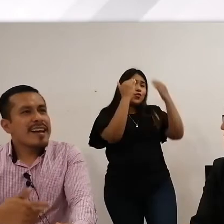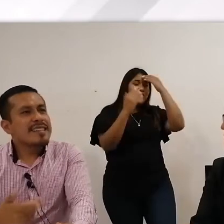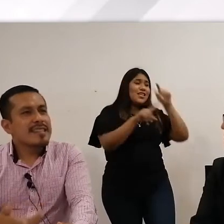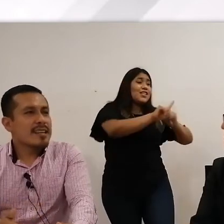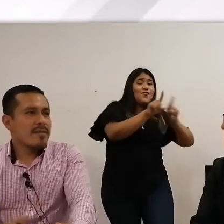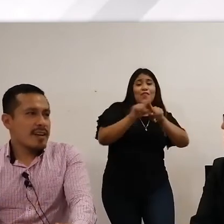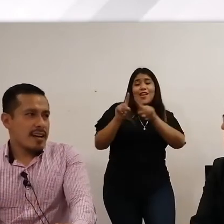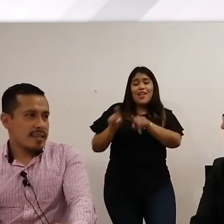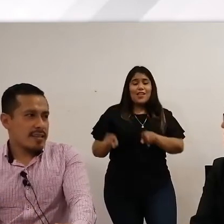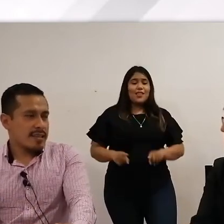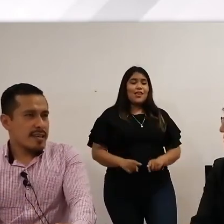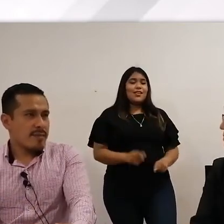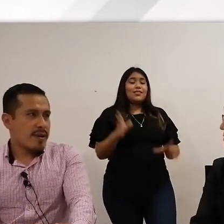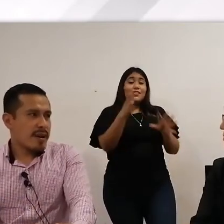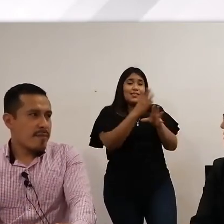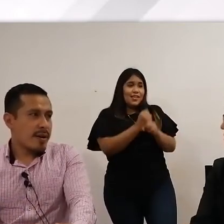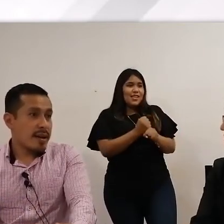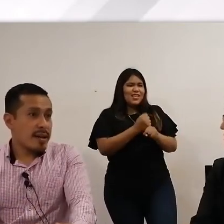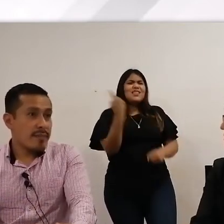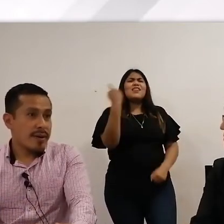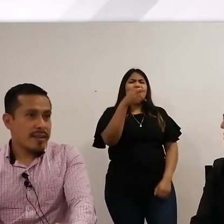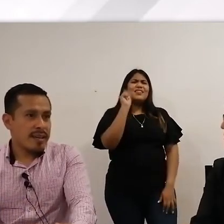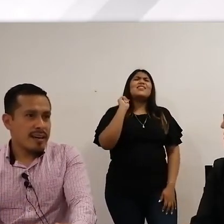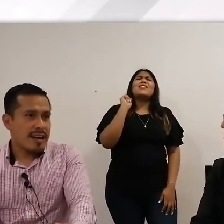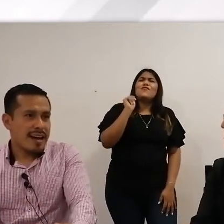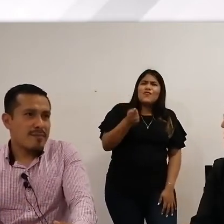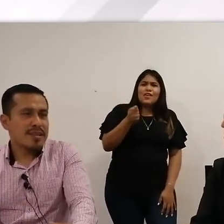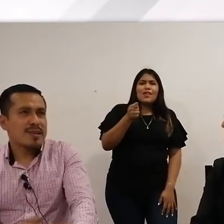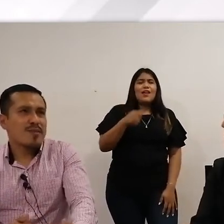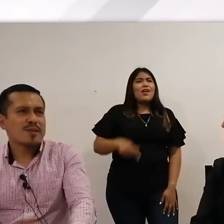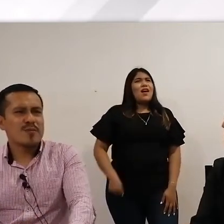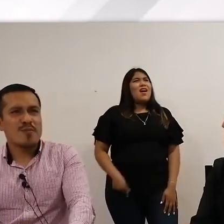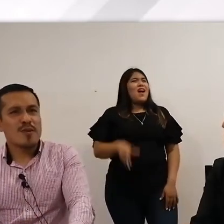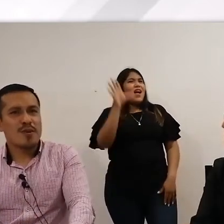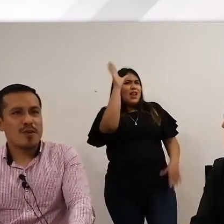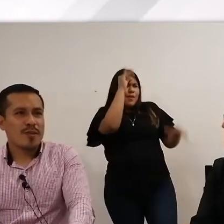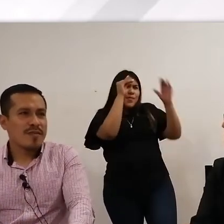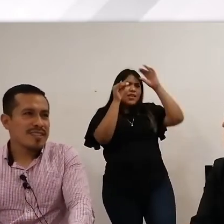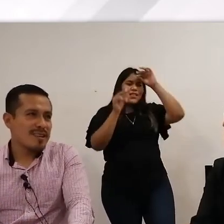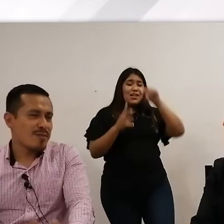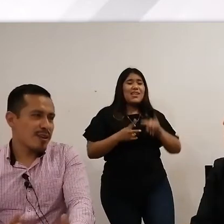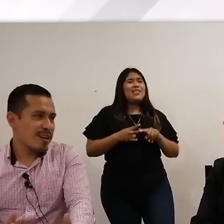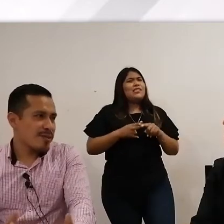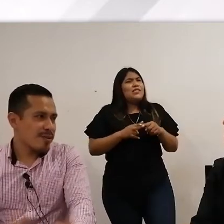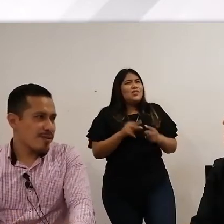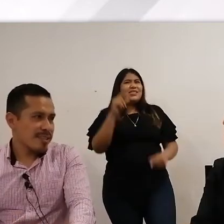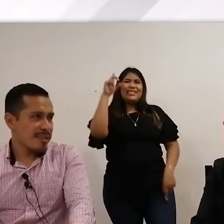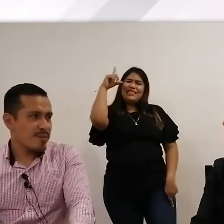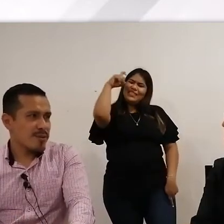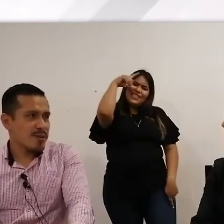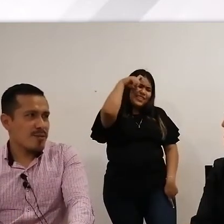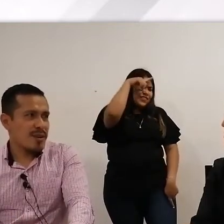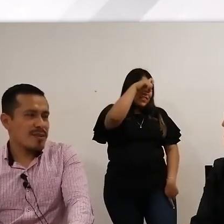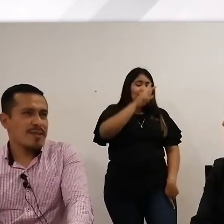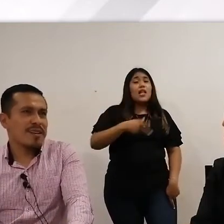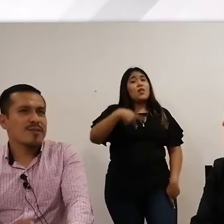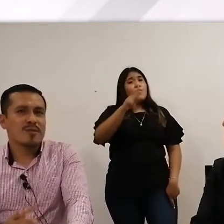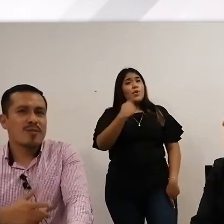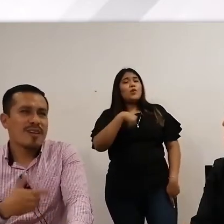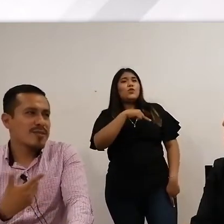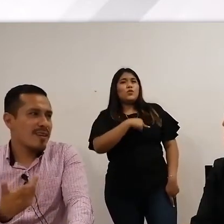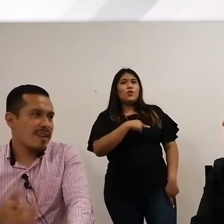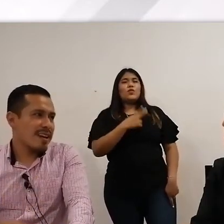conociendo qué significa esa seña para ir a aprenderla. Al principio es un poco difícil porque nosotros estamos